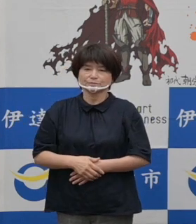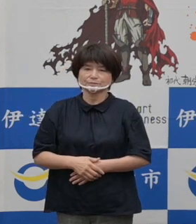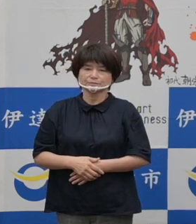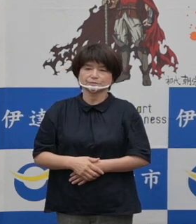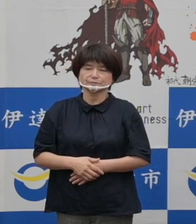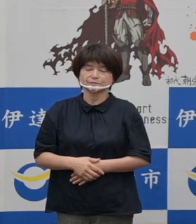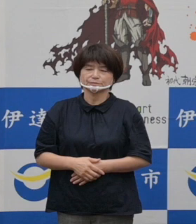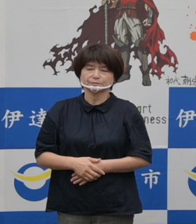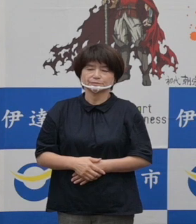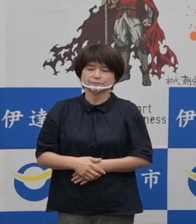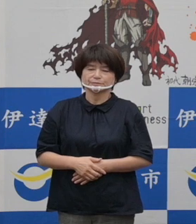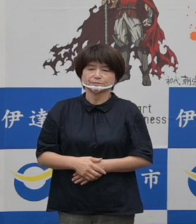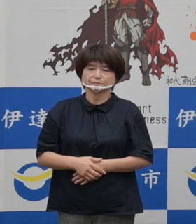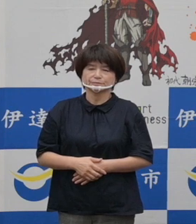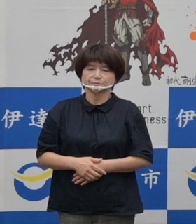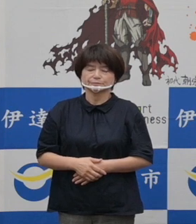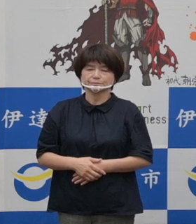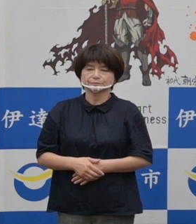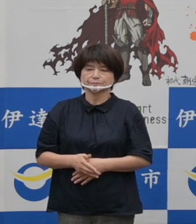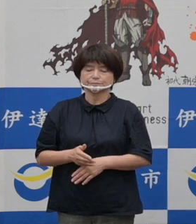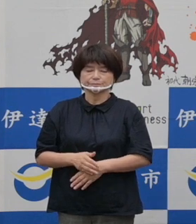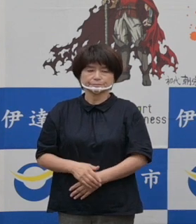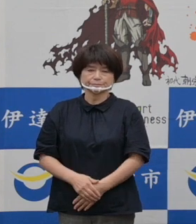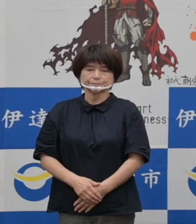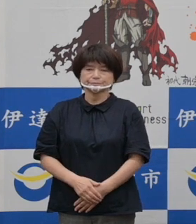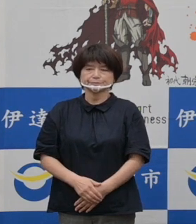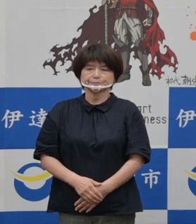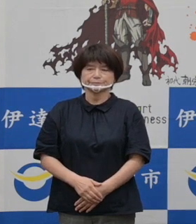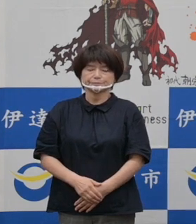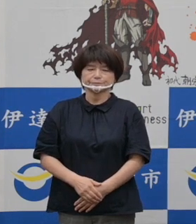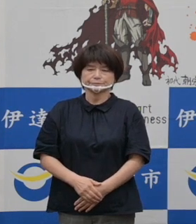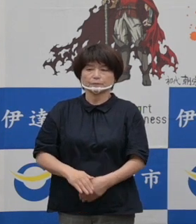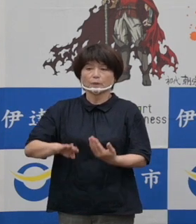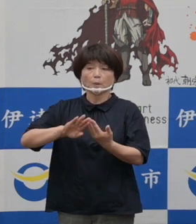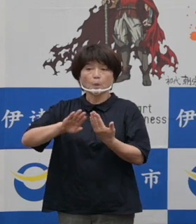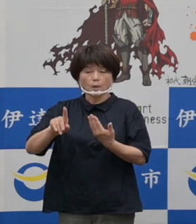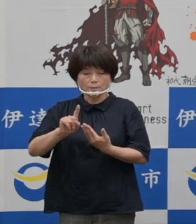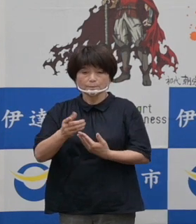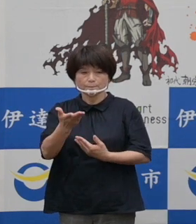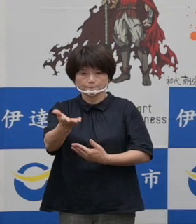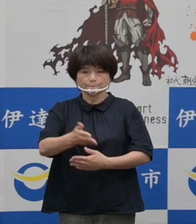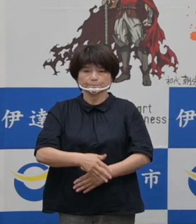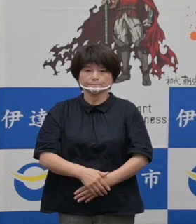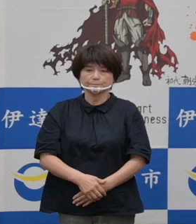ありました。はい、ありがとうございます。 他にございますでしょうか。